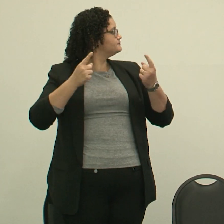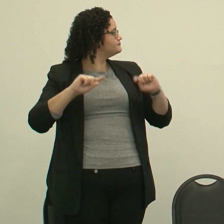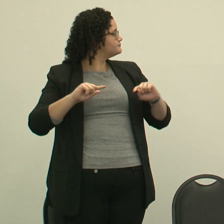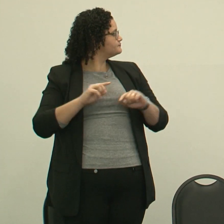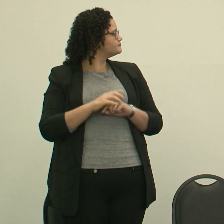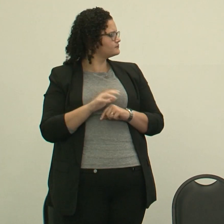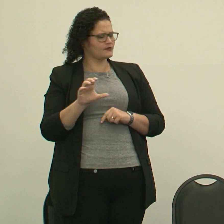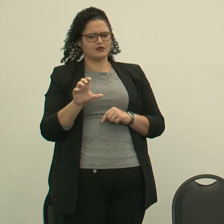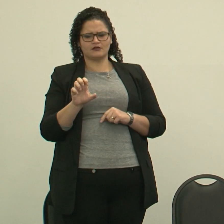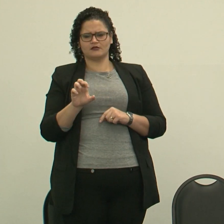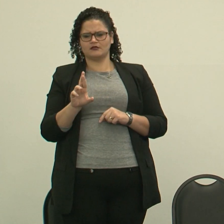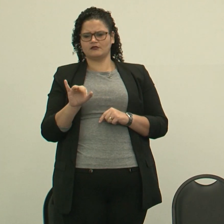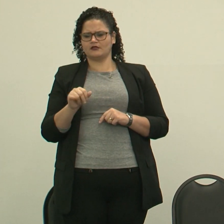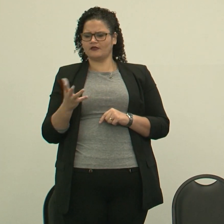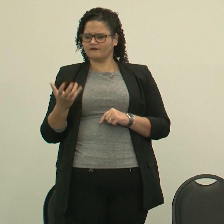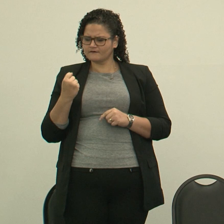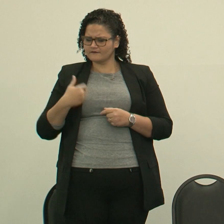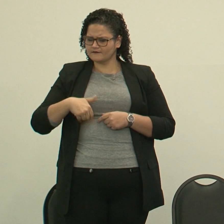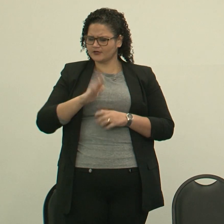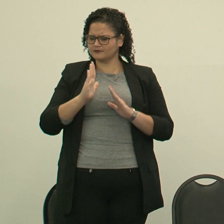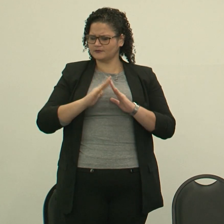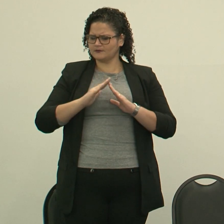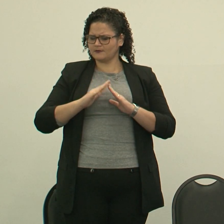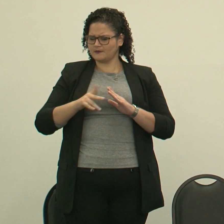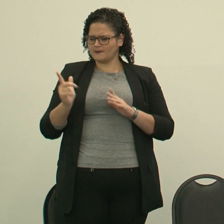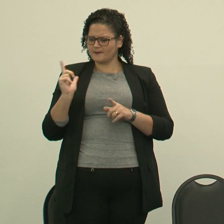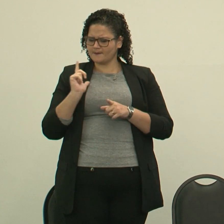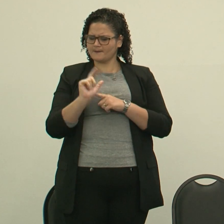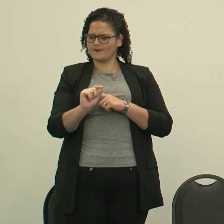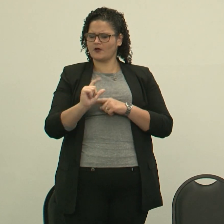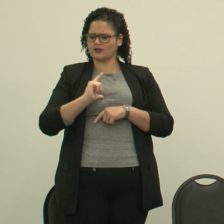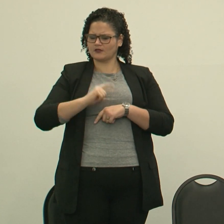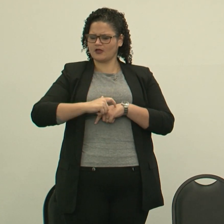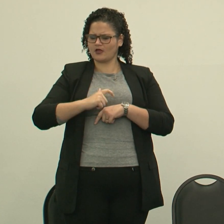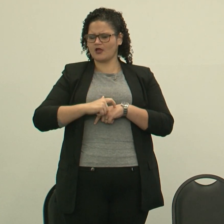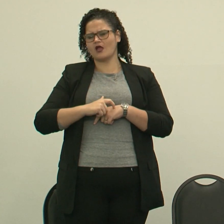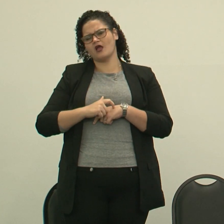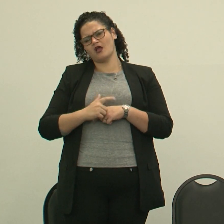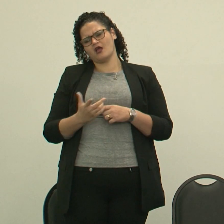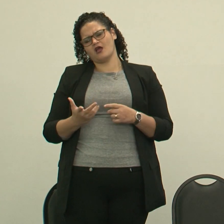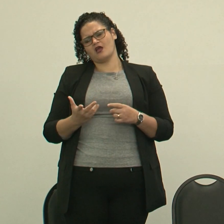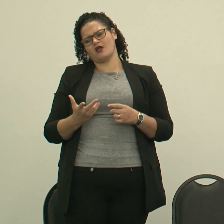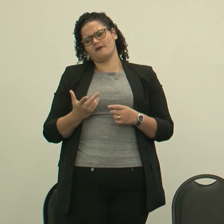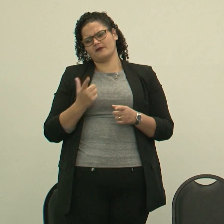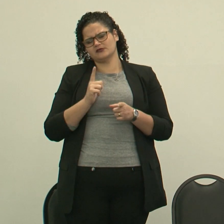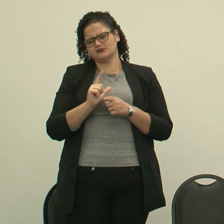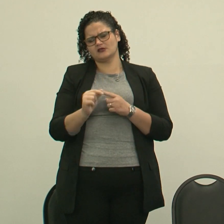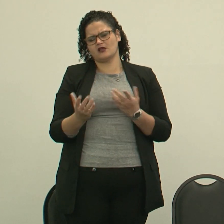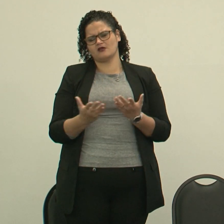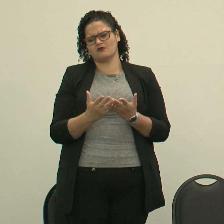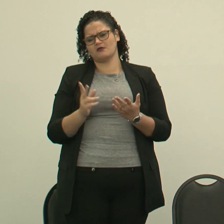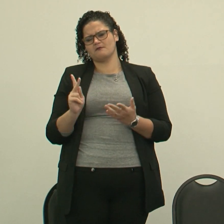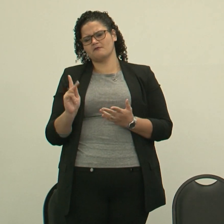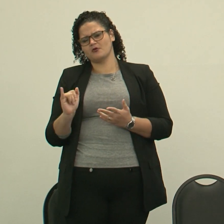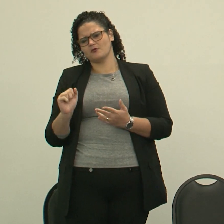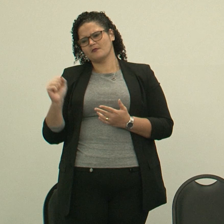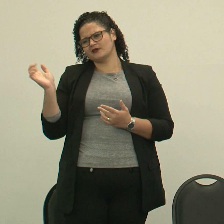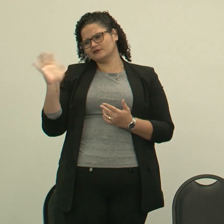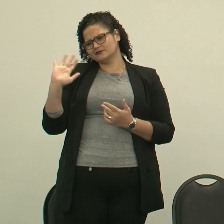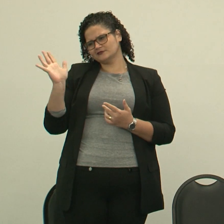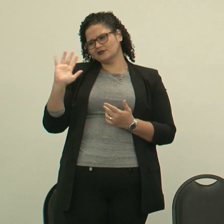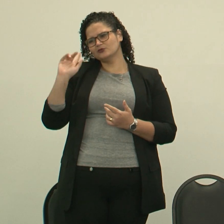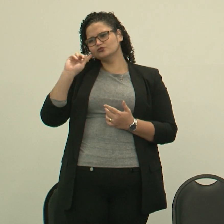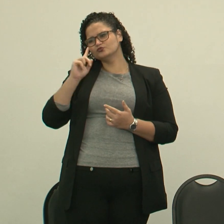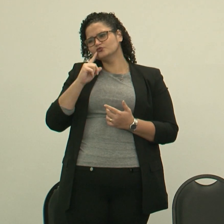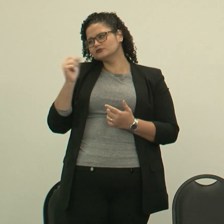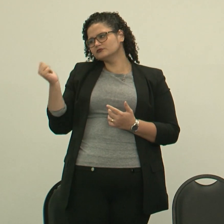Cédric, está na hora, vamos embora. Ah, não, você tem que sair agora? Oh, não, meu pai está dando um tchau surdo para o